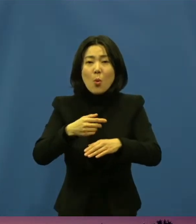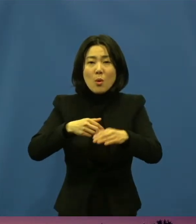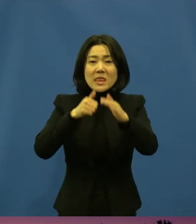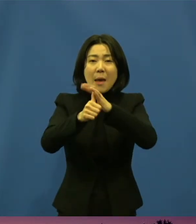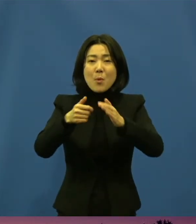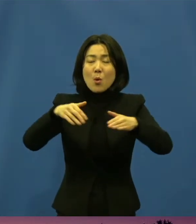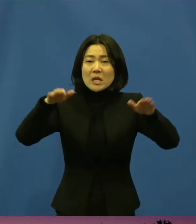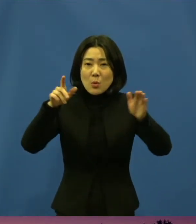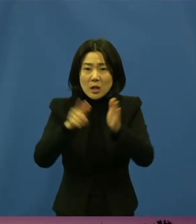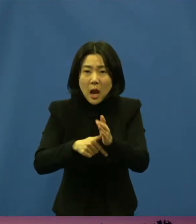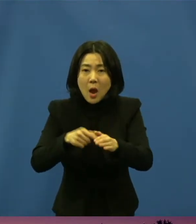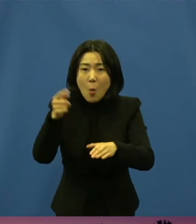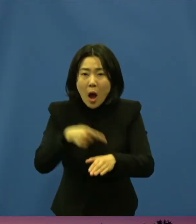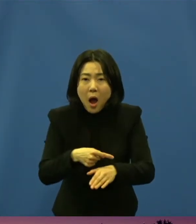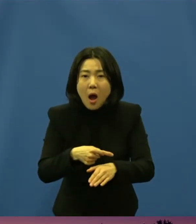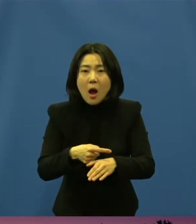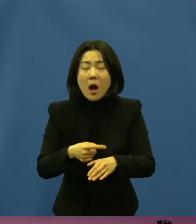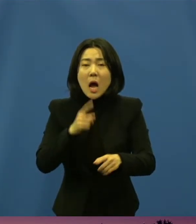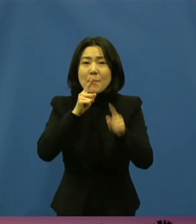나중에는 축도할 때 오다가,